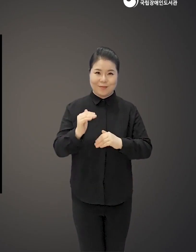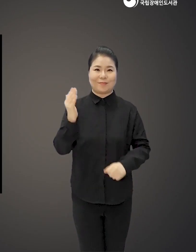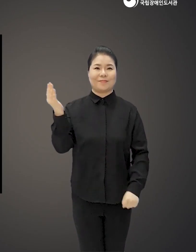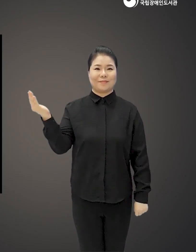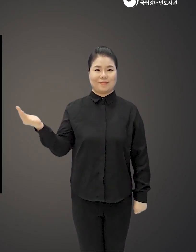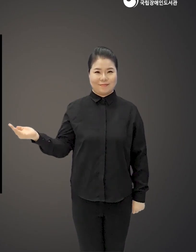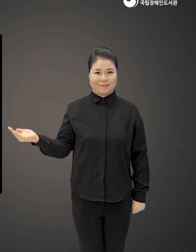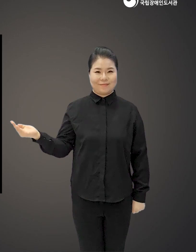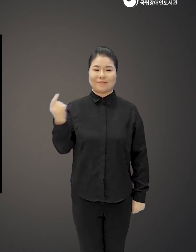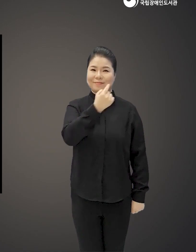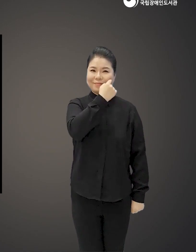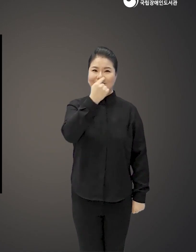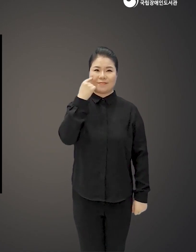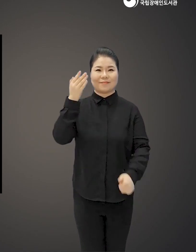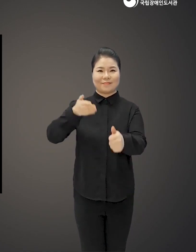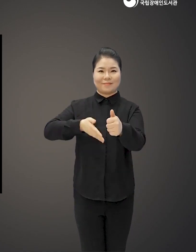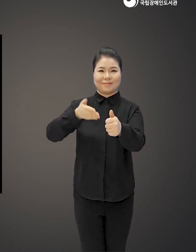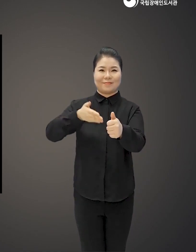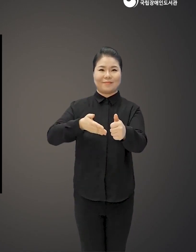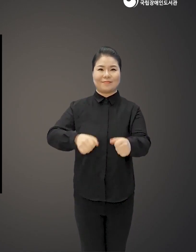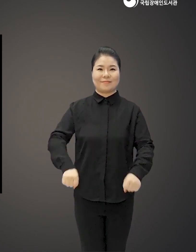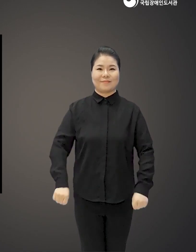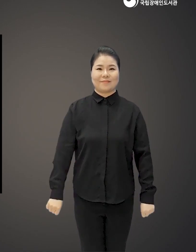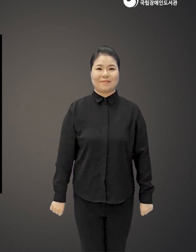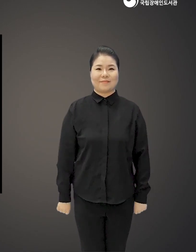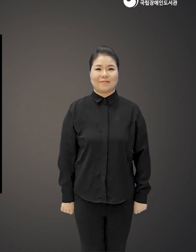반쪽. 저자 브릿 베넷.